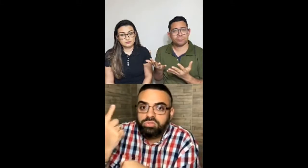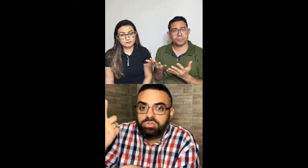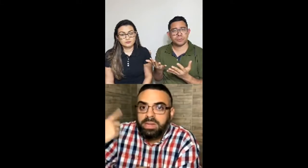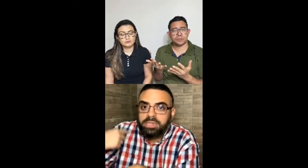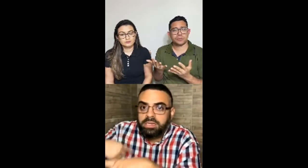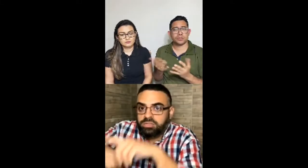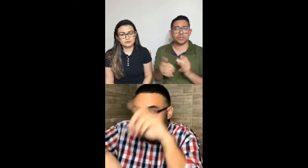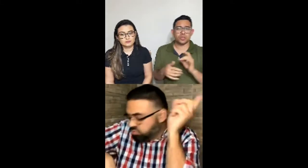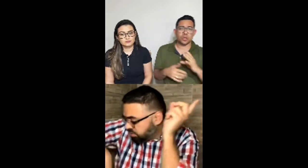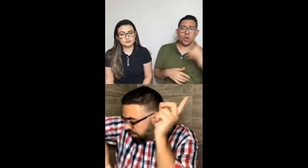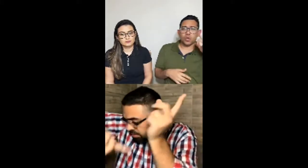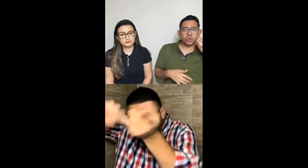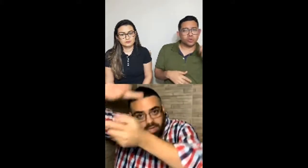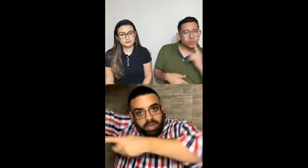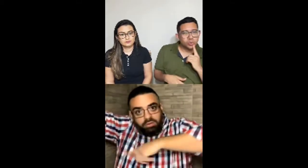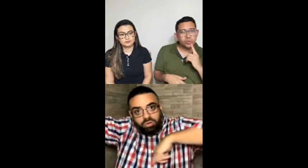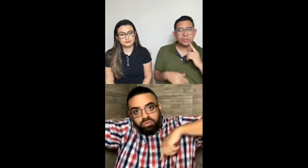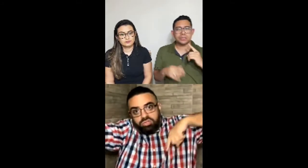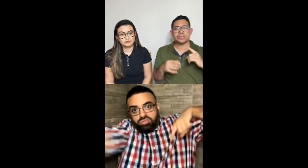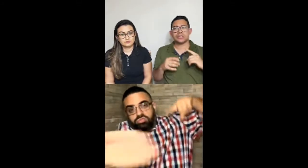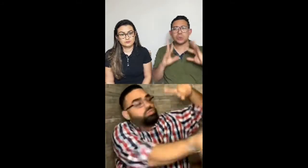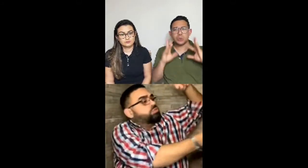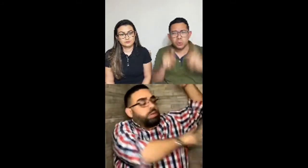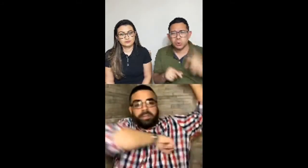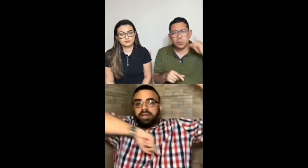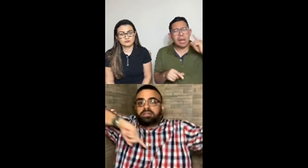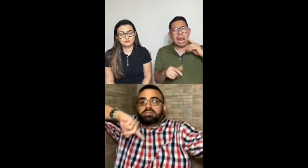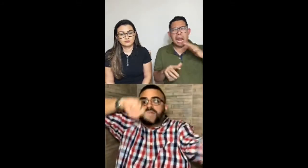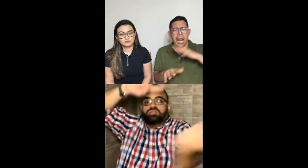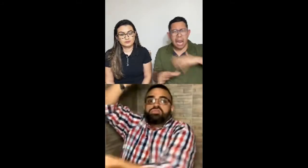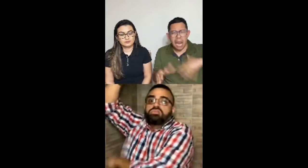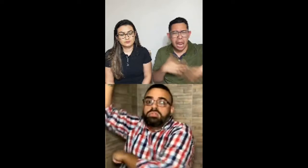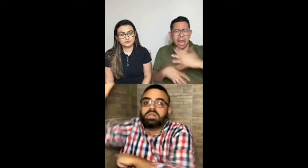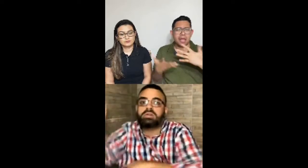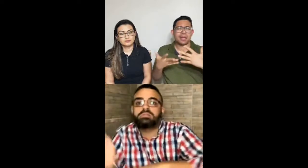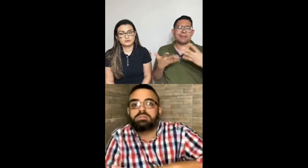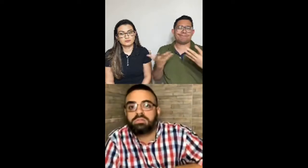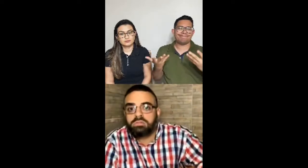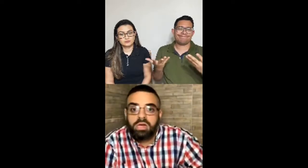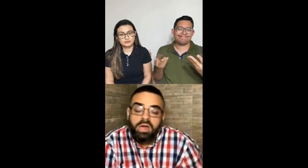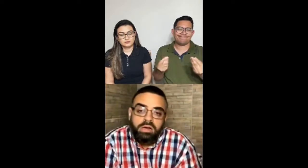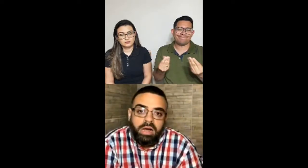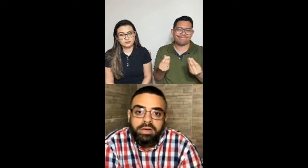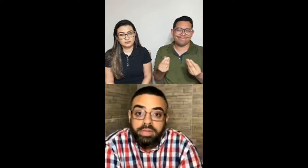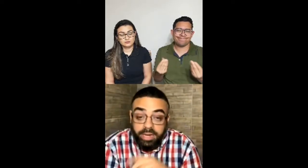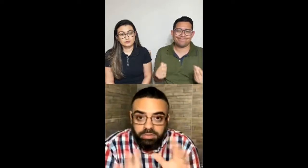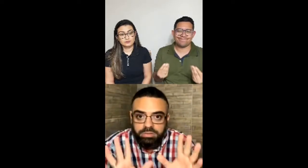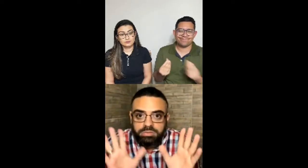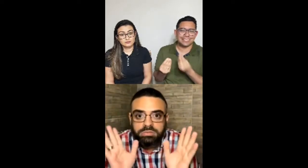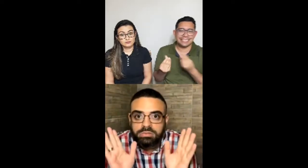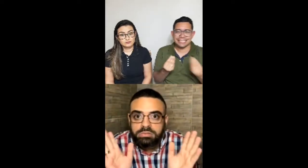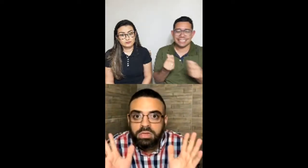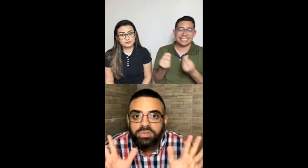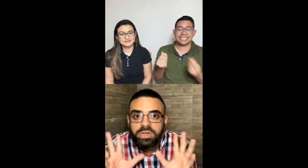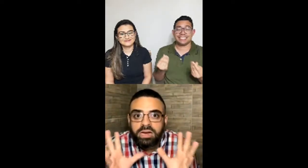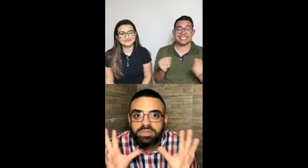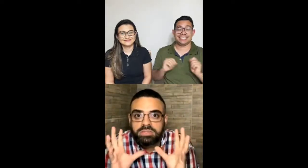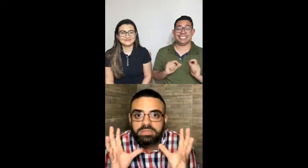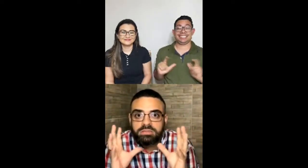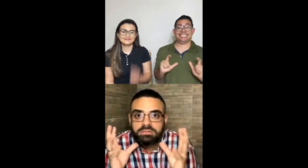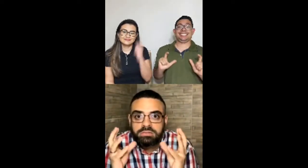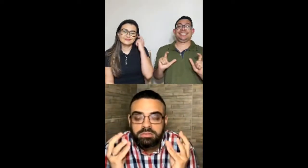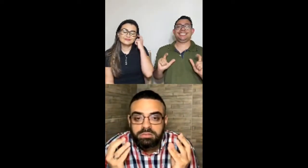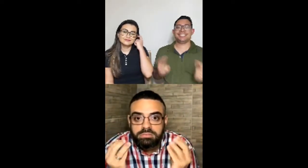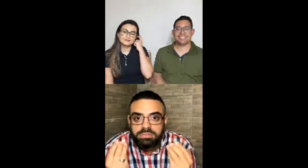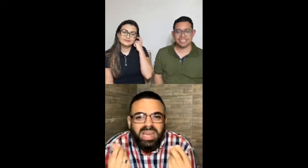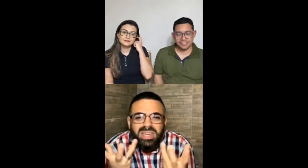tudo. Não era a saída ter só surdo falando surdo, bateria surda, o louvor surdo, a pregação é